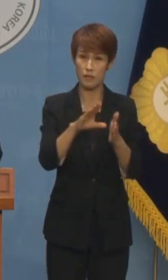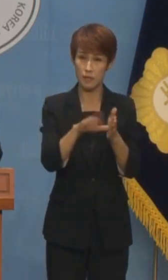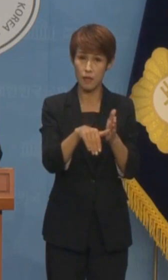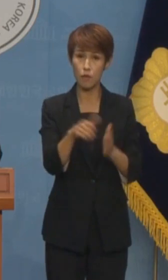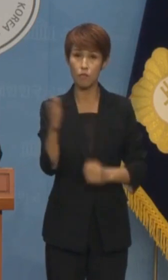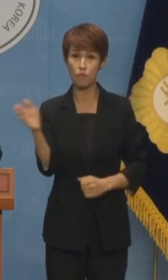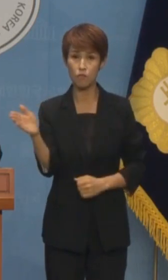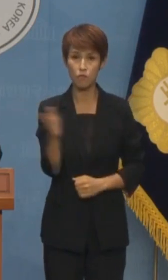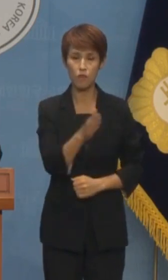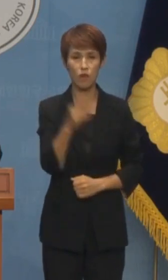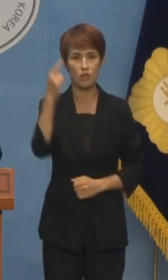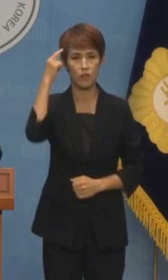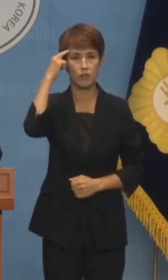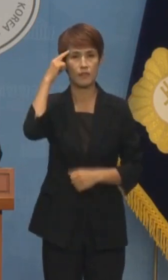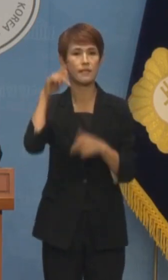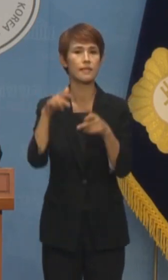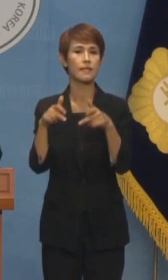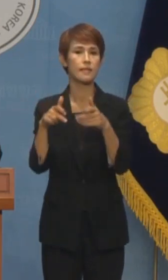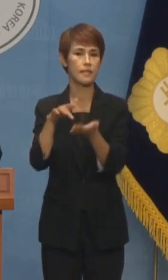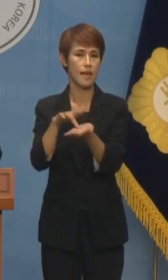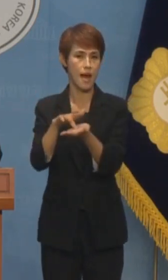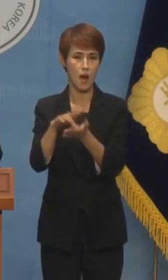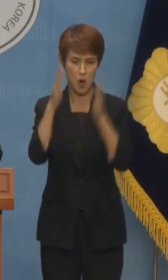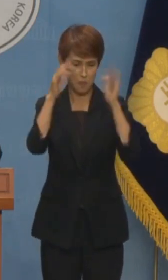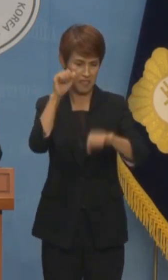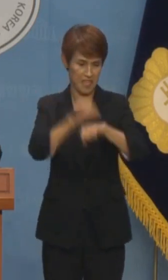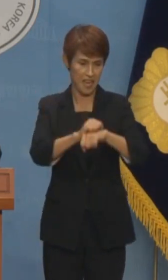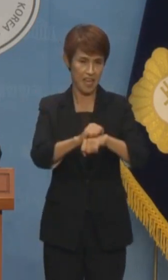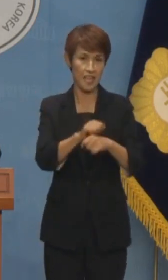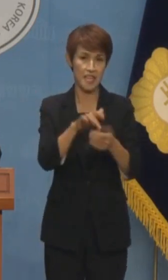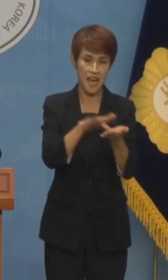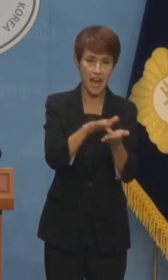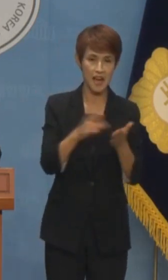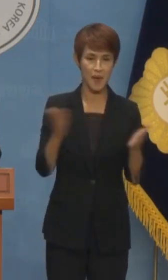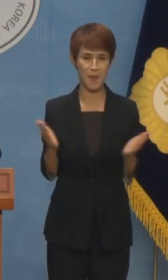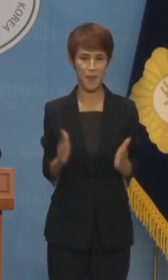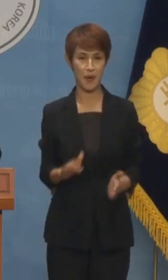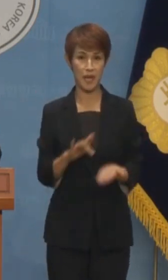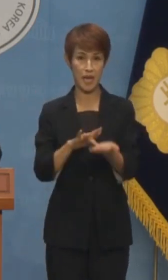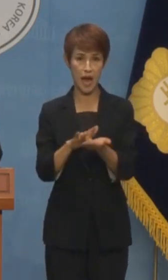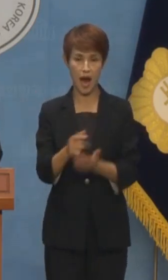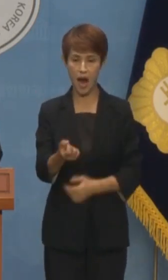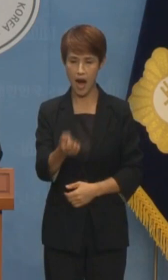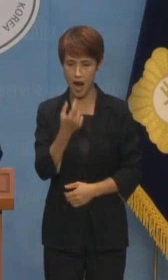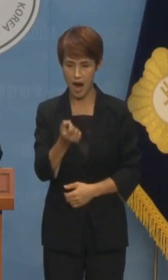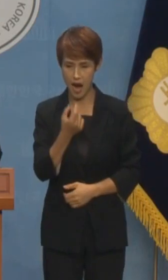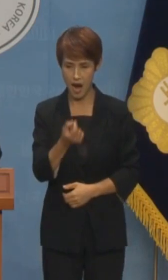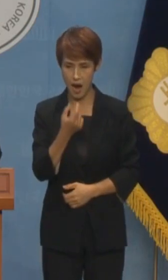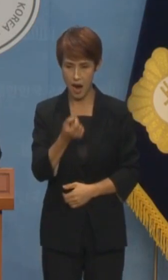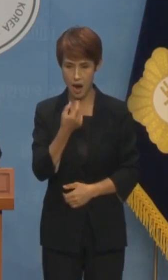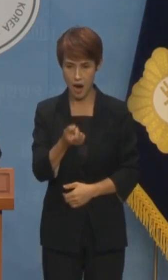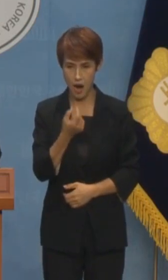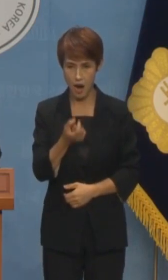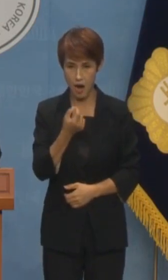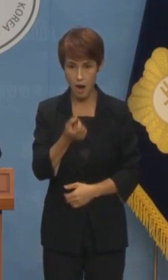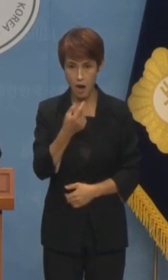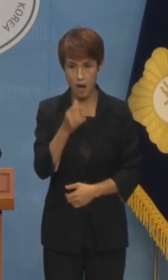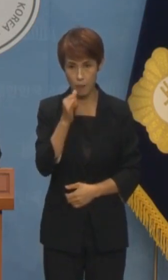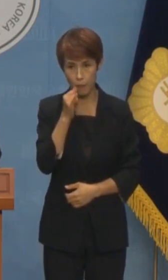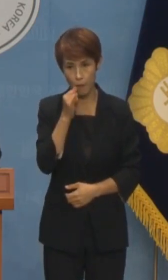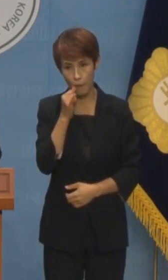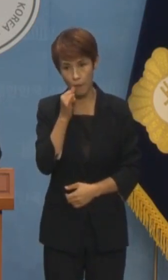청소년기부터 향정신성 의약품인 공부 잘하는 약, 살 빠지는 약 등에 손을 댔다가 점점 강한 자극을